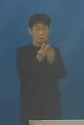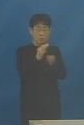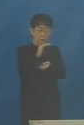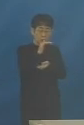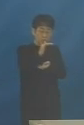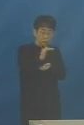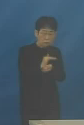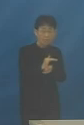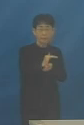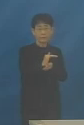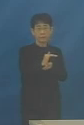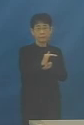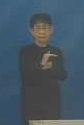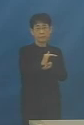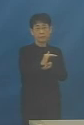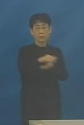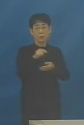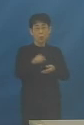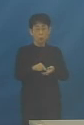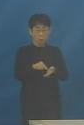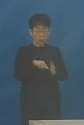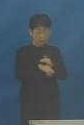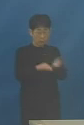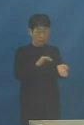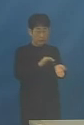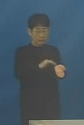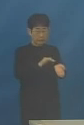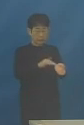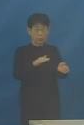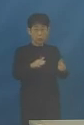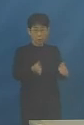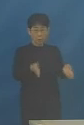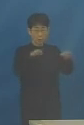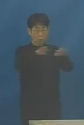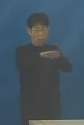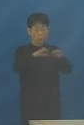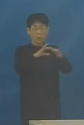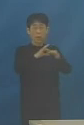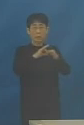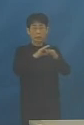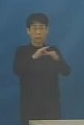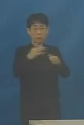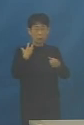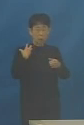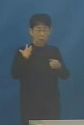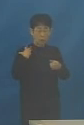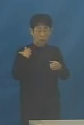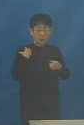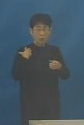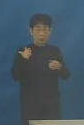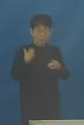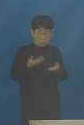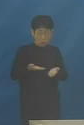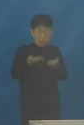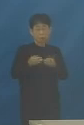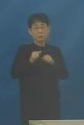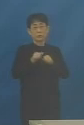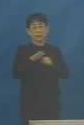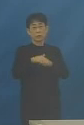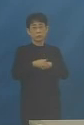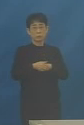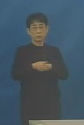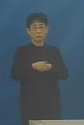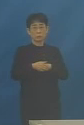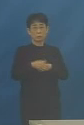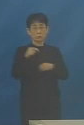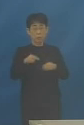これが医療機関の廟所負担を減らすことにもなっております同様にあの収束をさ